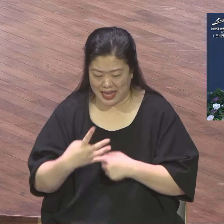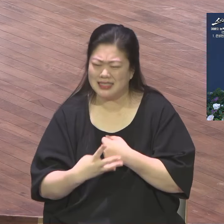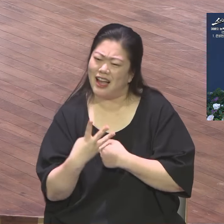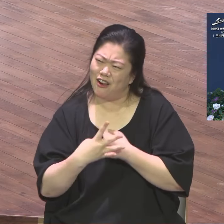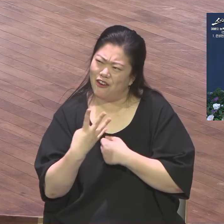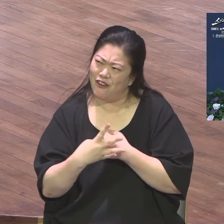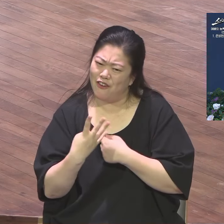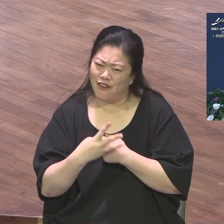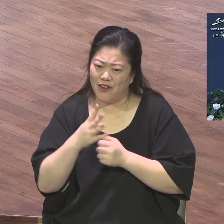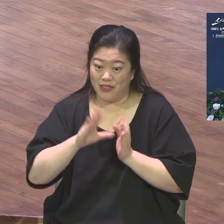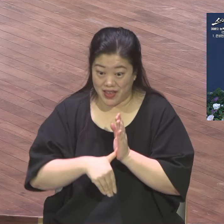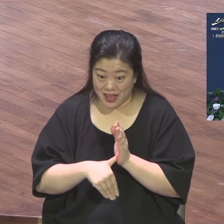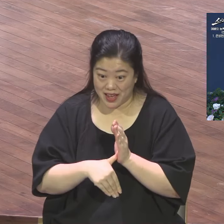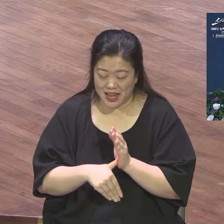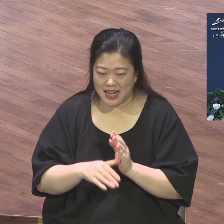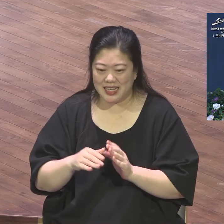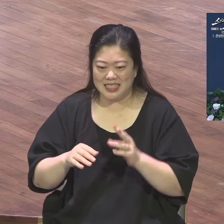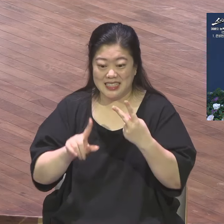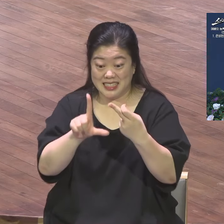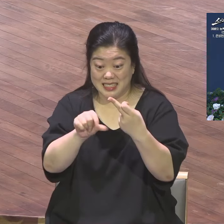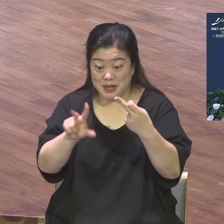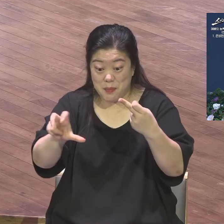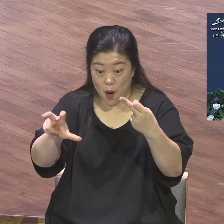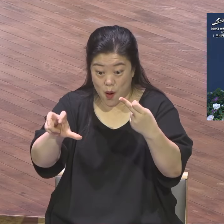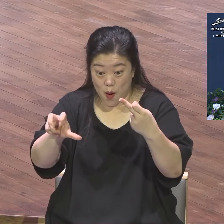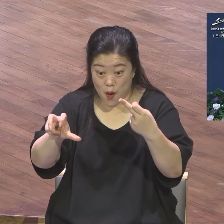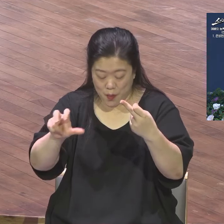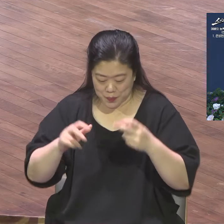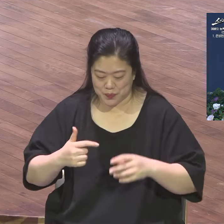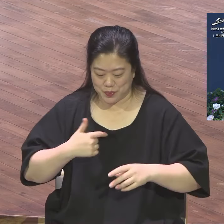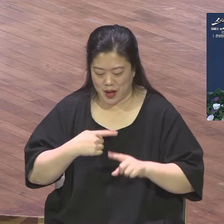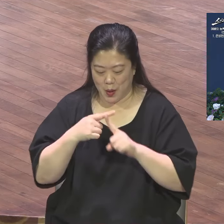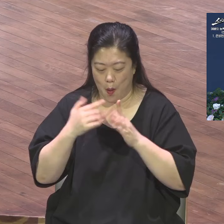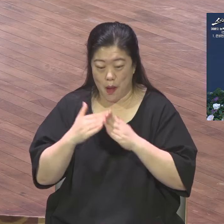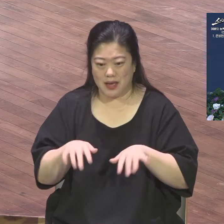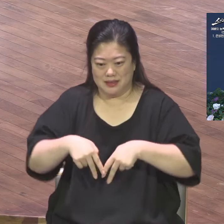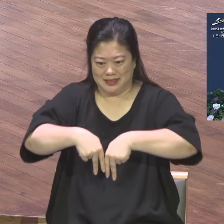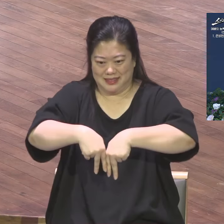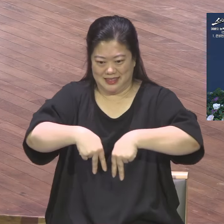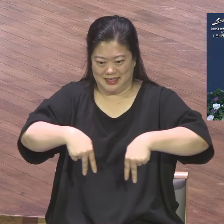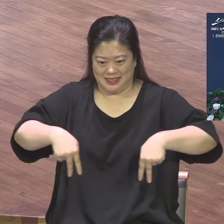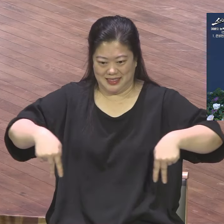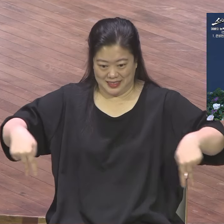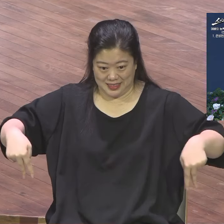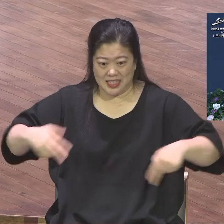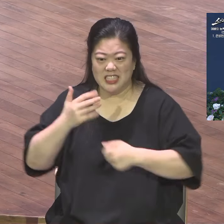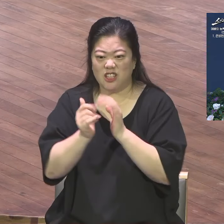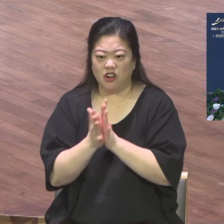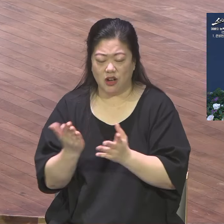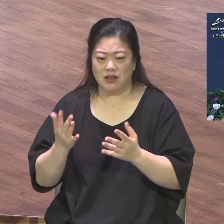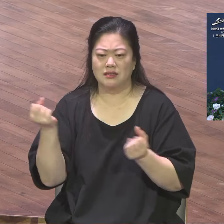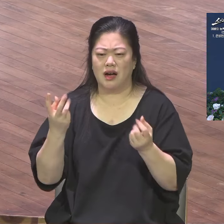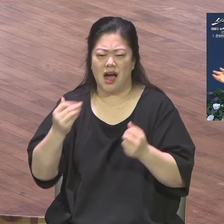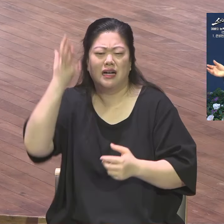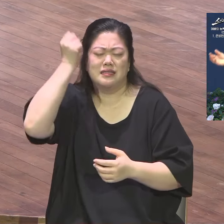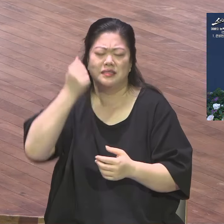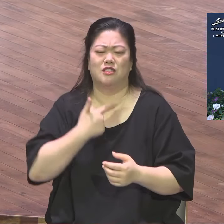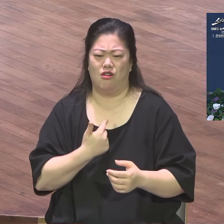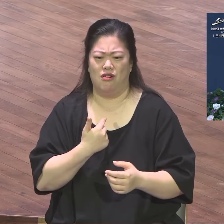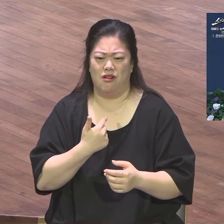성탄절날 일주일 넣어서가 쫙 불른 그 암송했던 그 성경을 지금까지 기억하는데 이 헤롯이 가만히 박차들어 볼래 헤롯